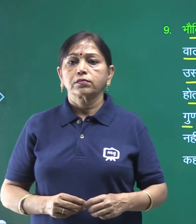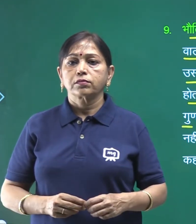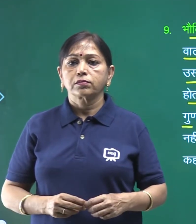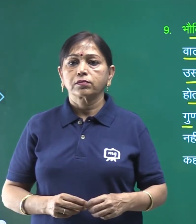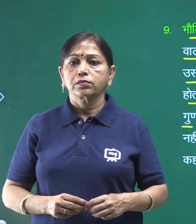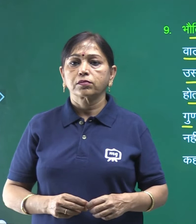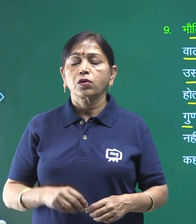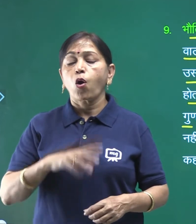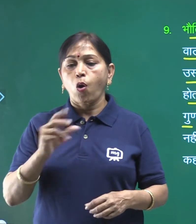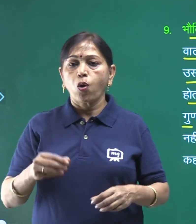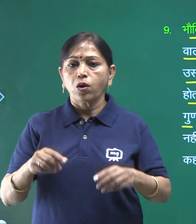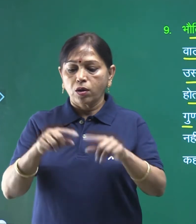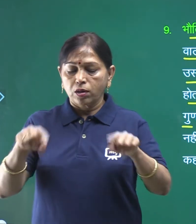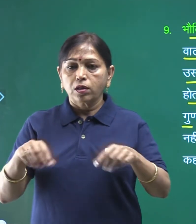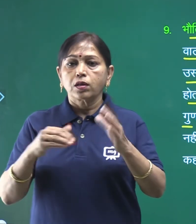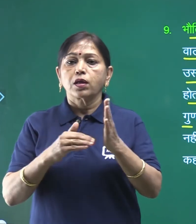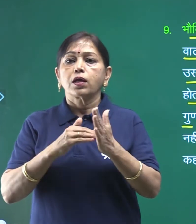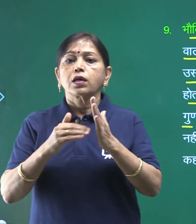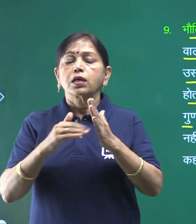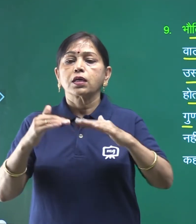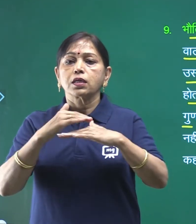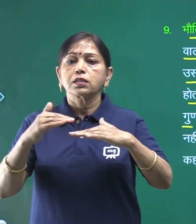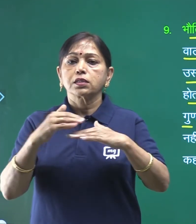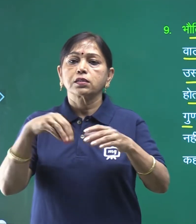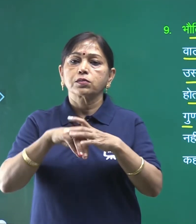व अवस्था में